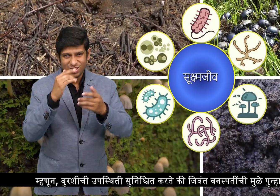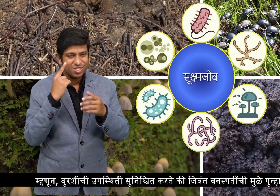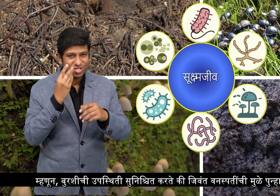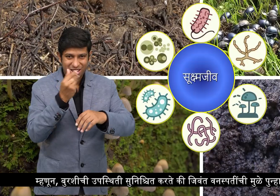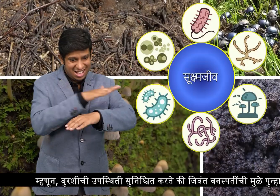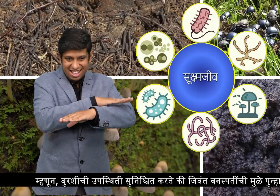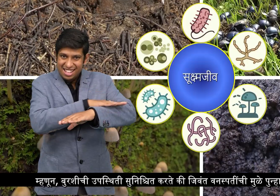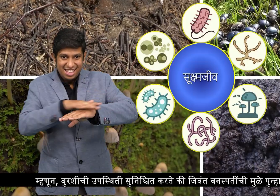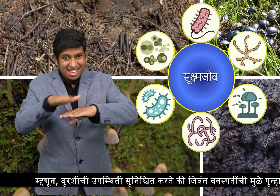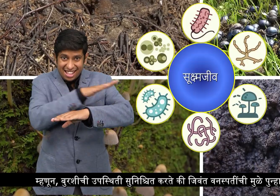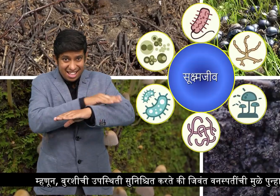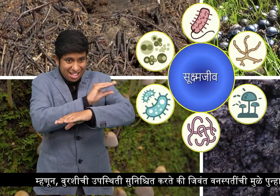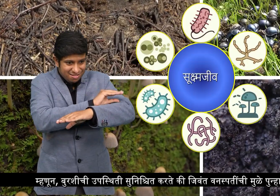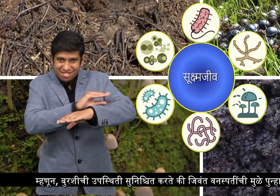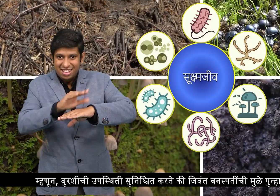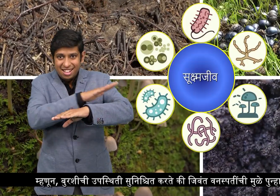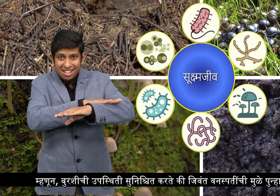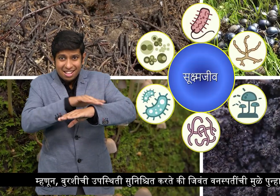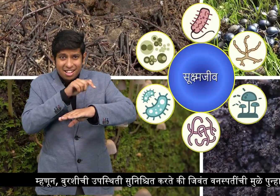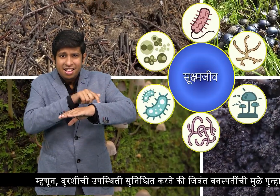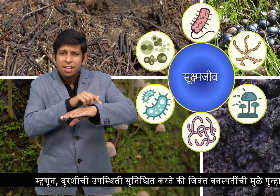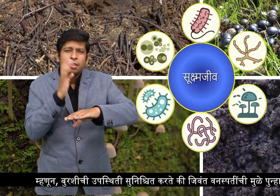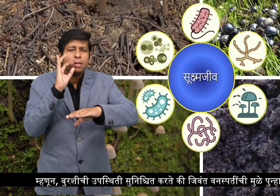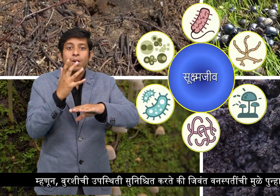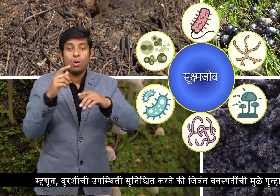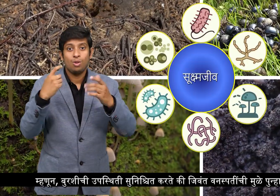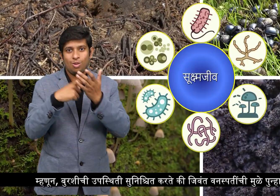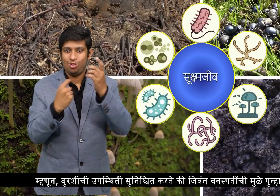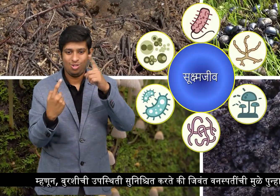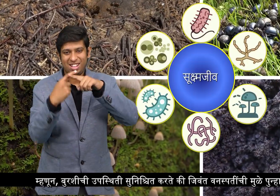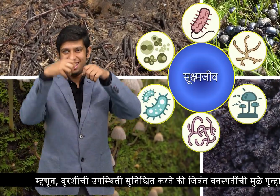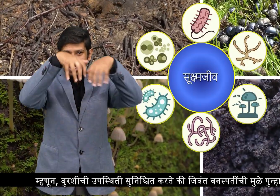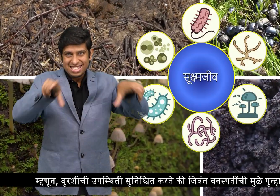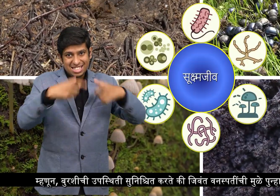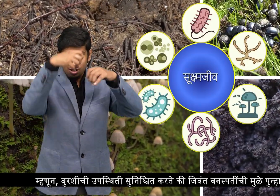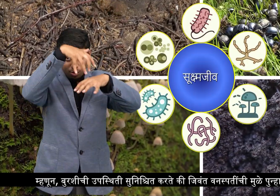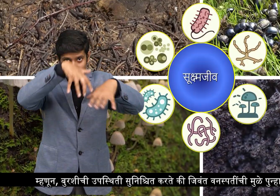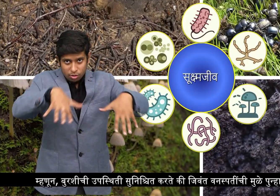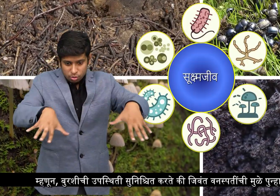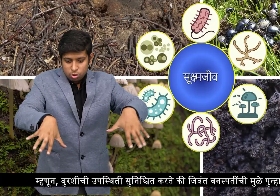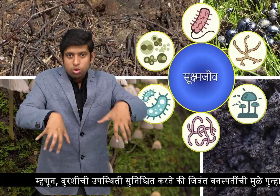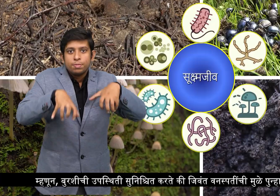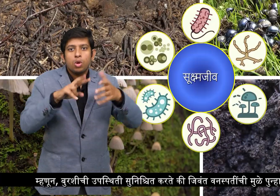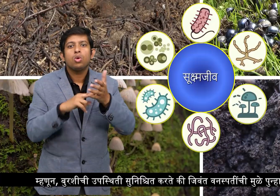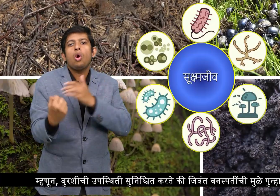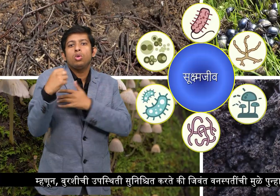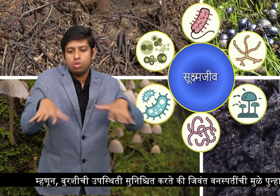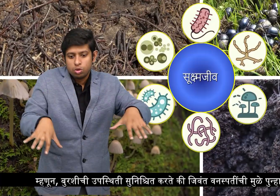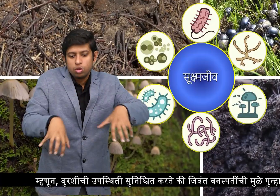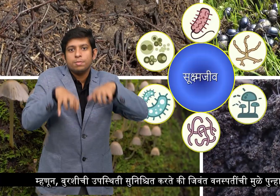म्हणून बुरशीची उपस्थिती सुनिश्चित असते आणि करते की जीवन वनस्पतीची मुळे पुन्हा पोषक तत्वे